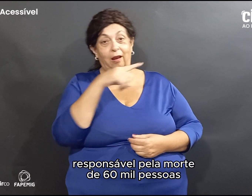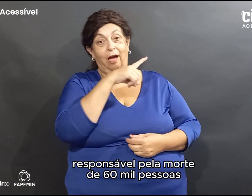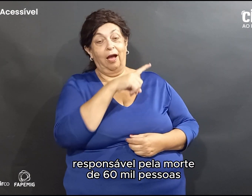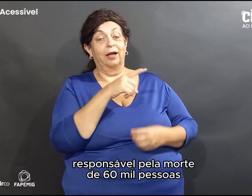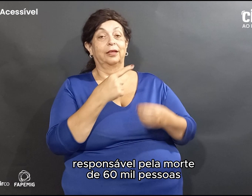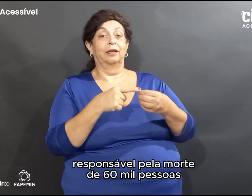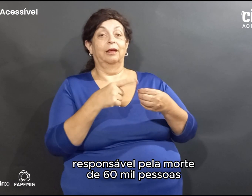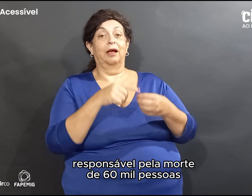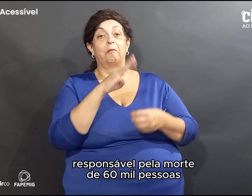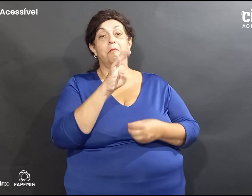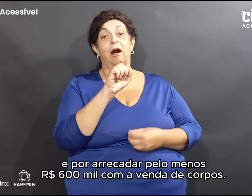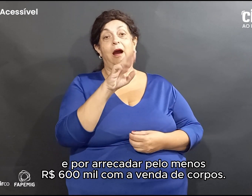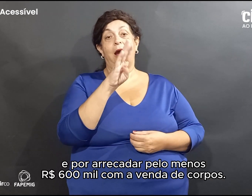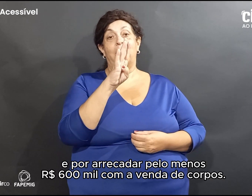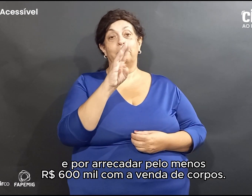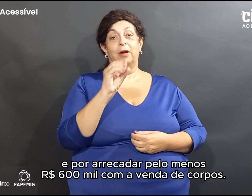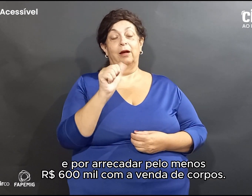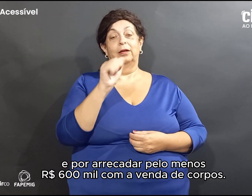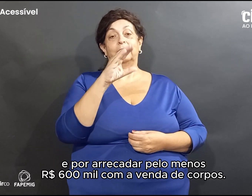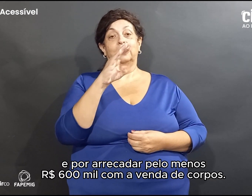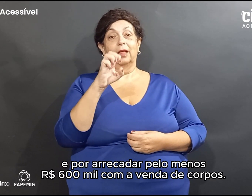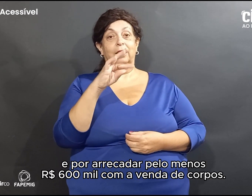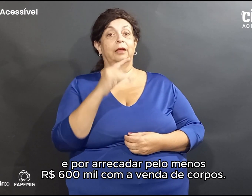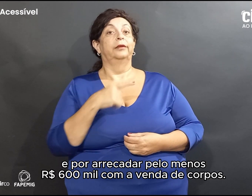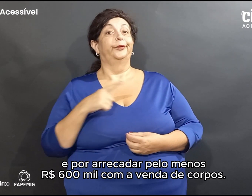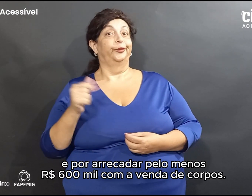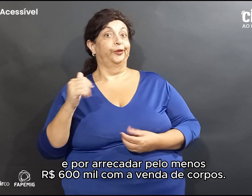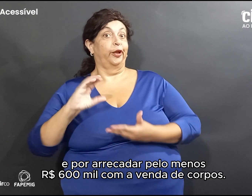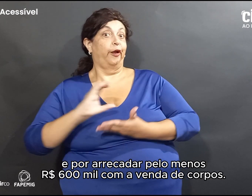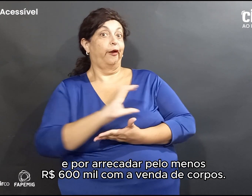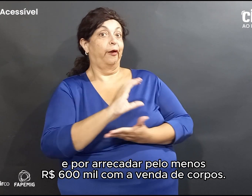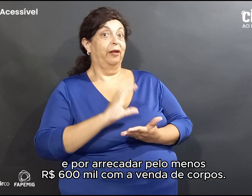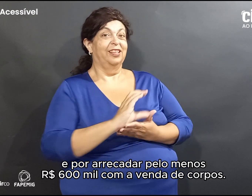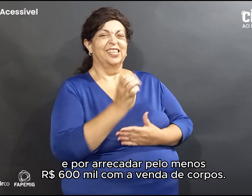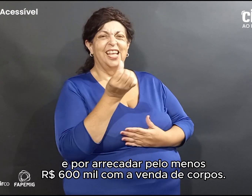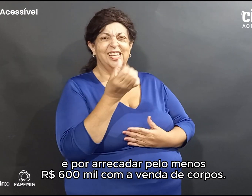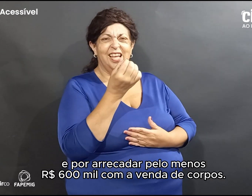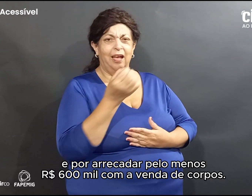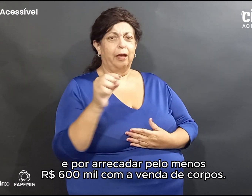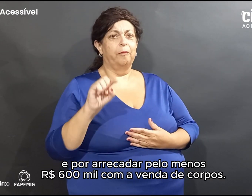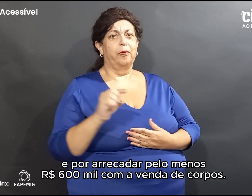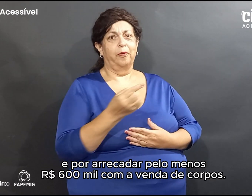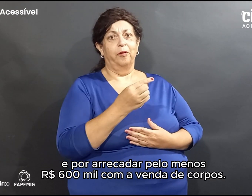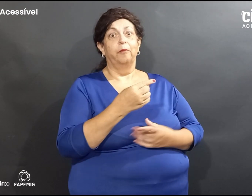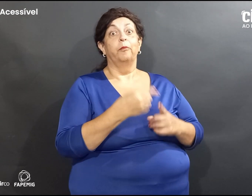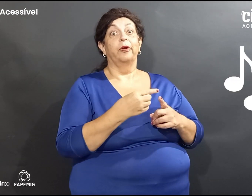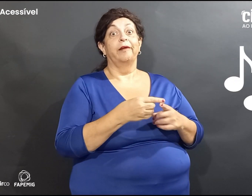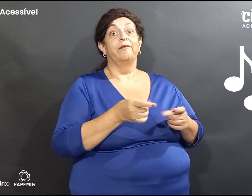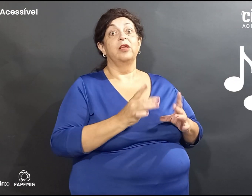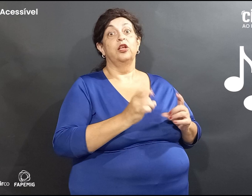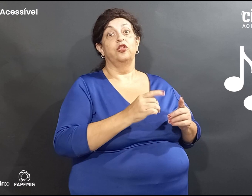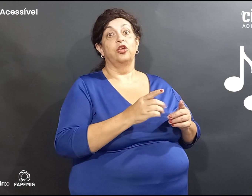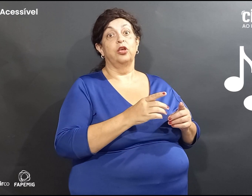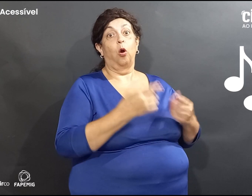mil pessoas e por arrecadar pelo menos 600 mil reais com a venda de corpos.